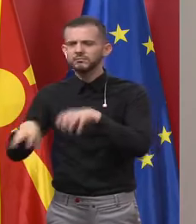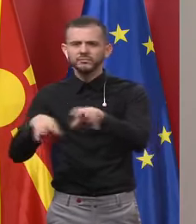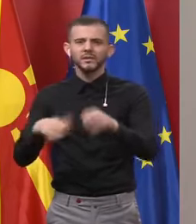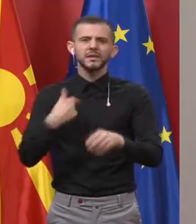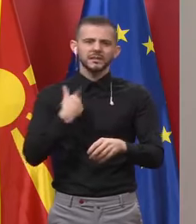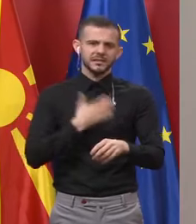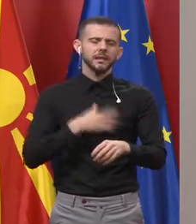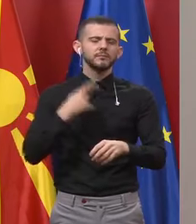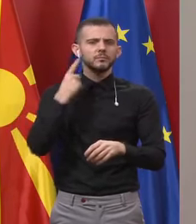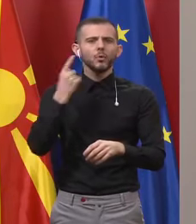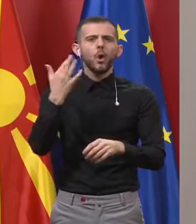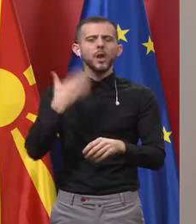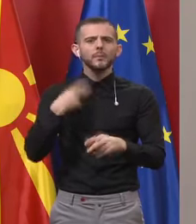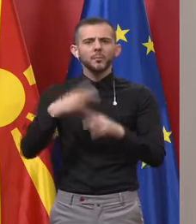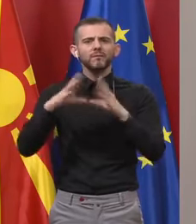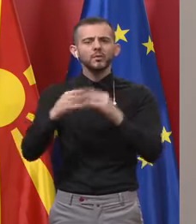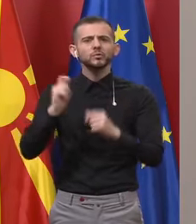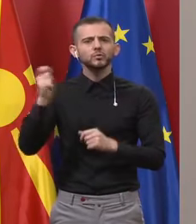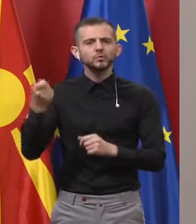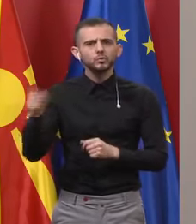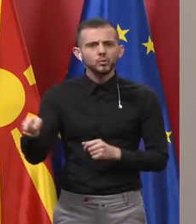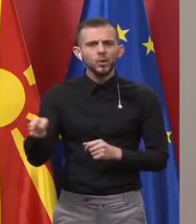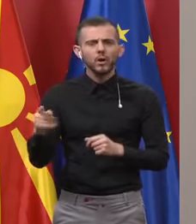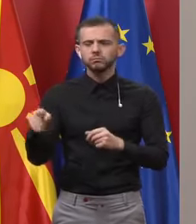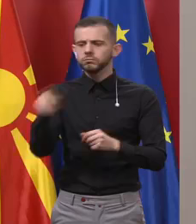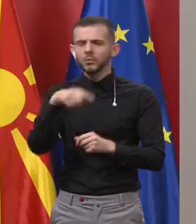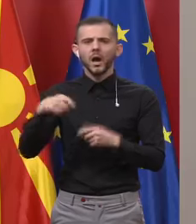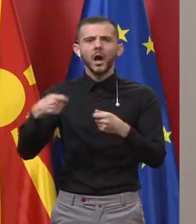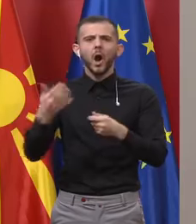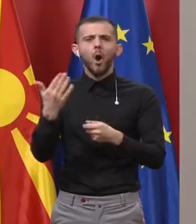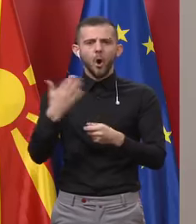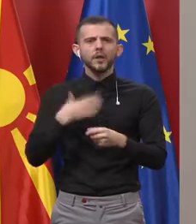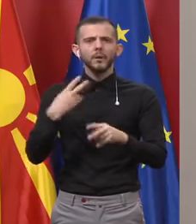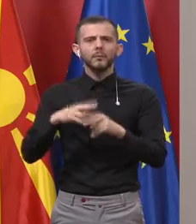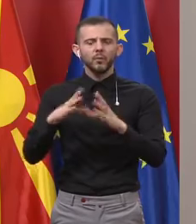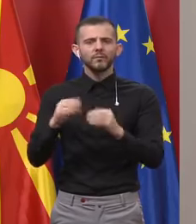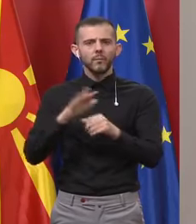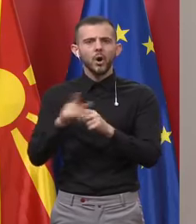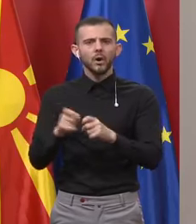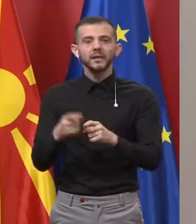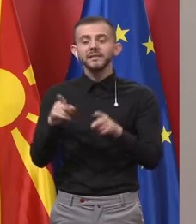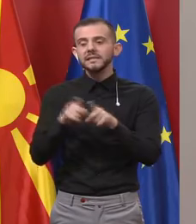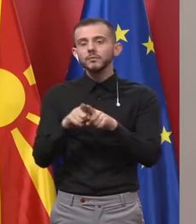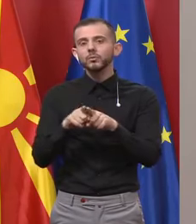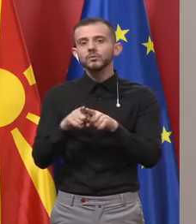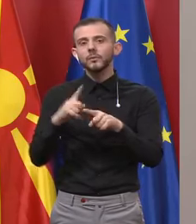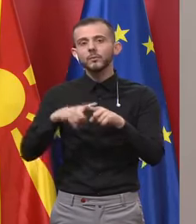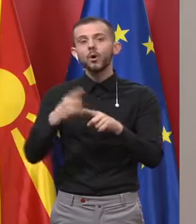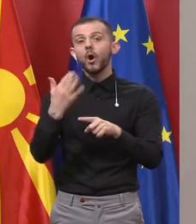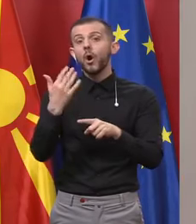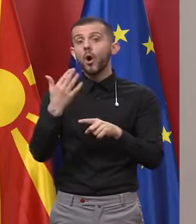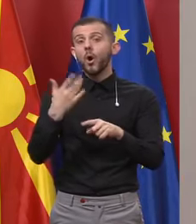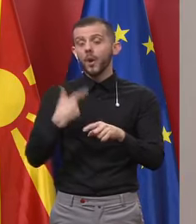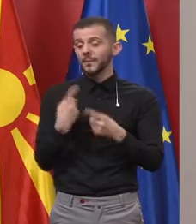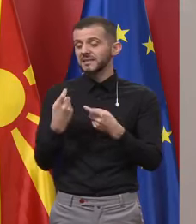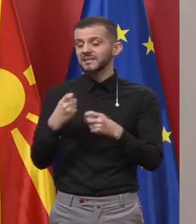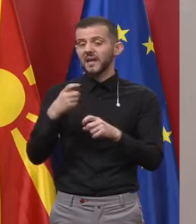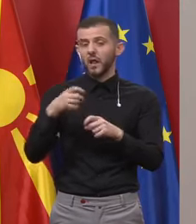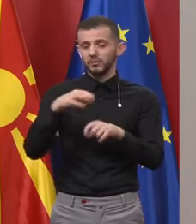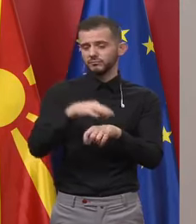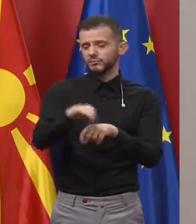Струга, односно колкав е бројот на заболени во самиот град и колкав е бројот на заболени во селата кои припаѓаат на општина